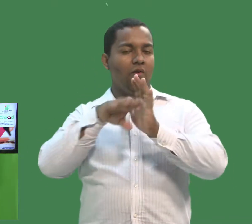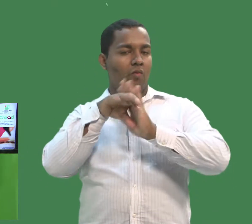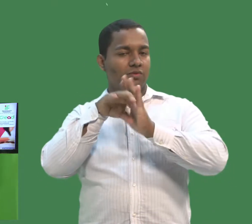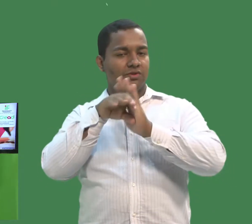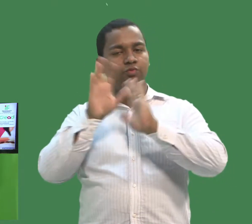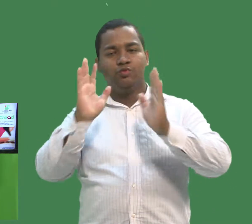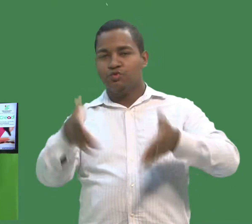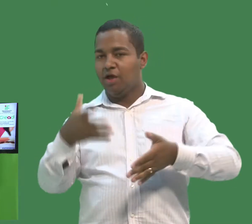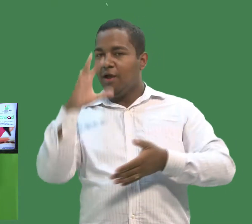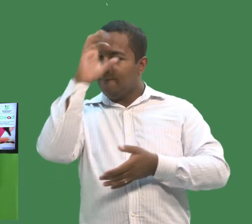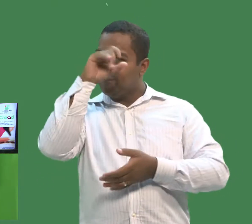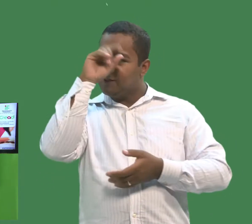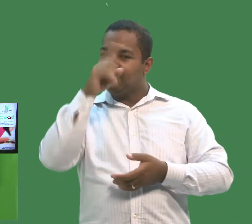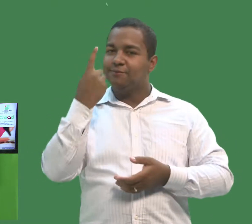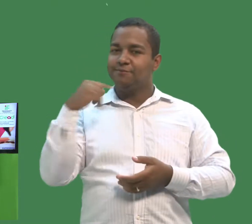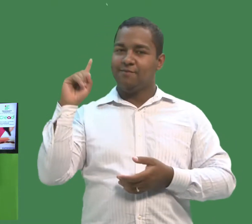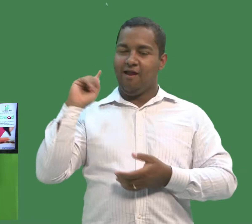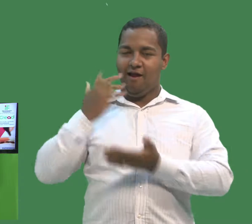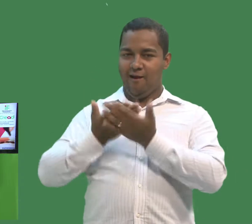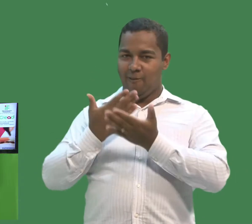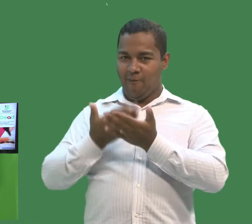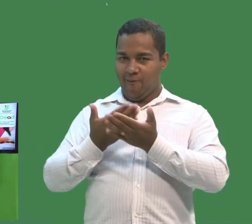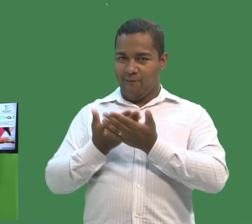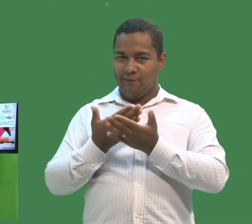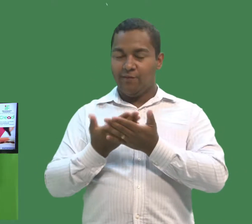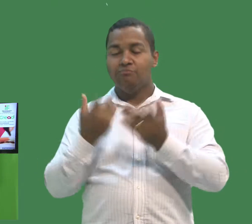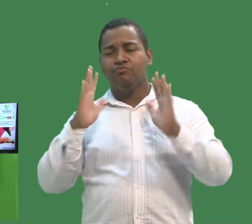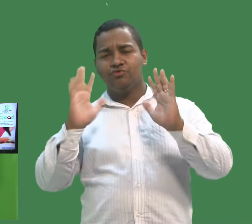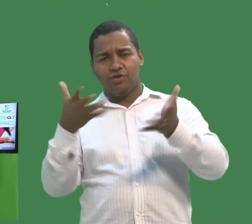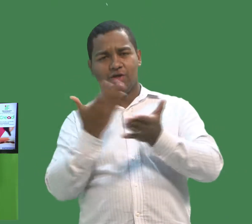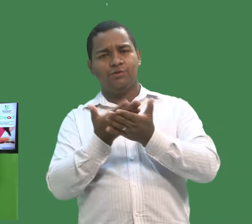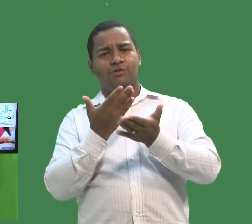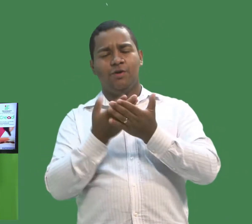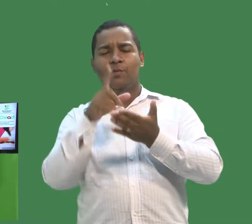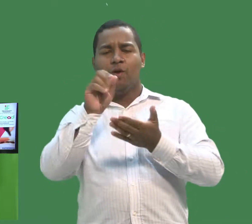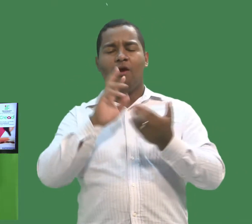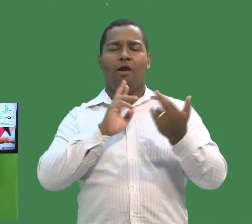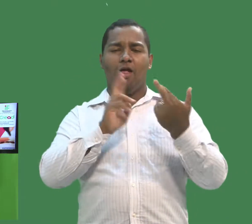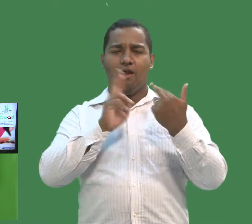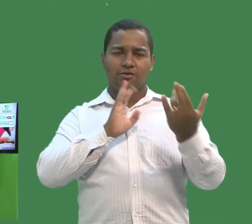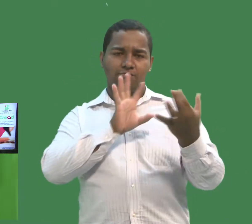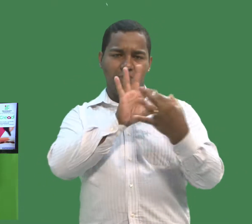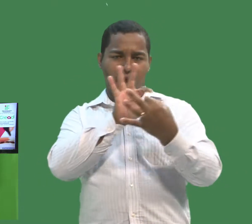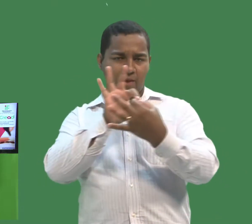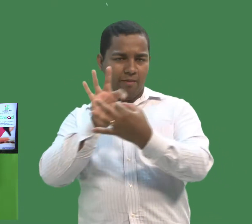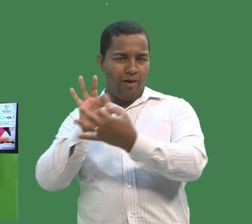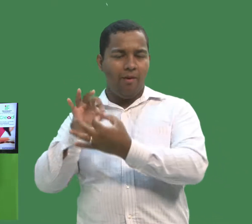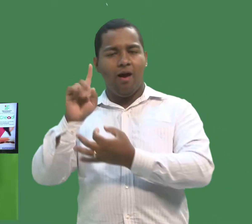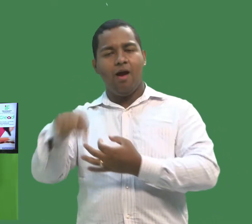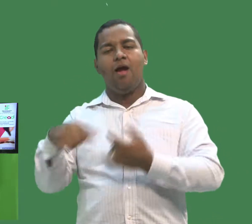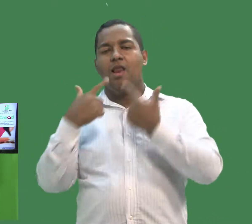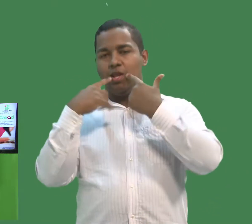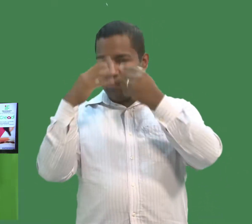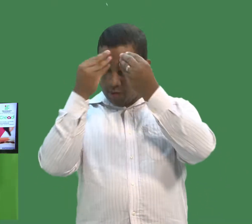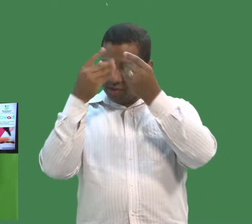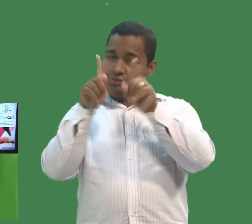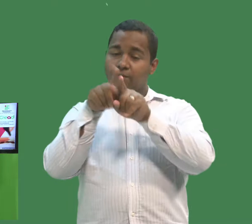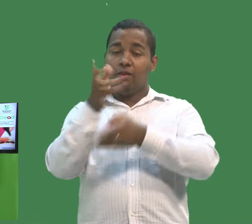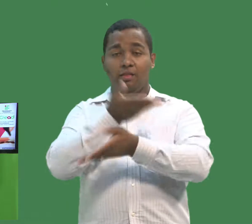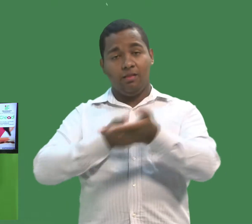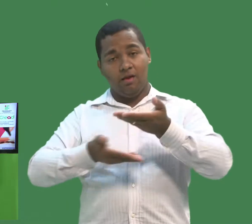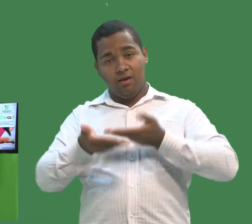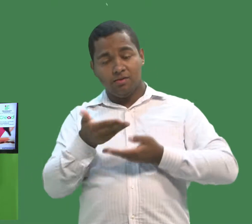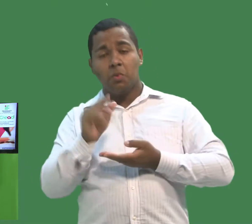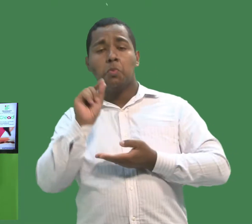conceitos aprendidos na nossa última videoaula. Estudamos a relação entre linguagem e interação, apresentada por